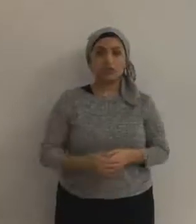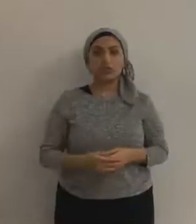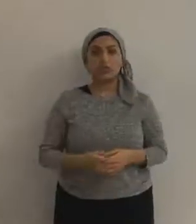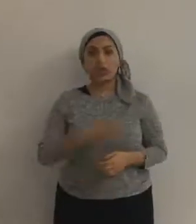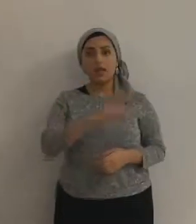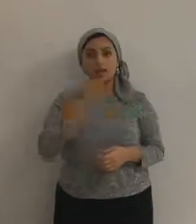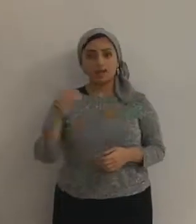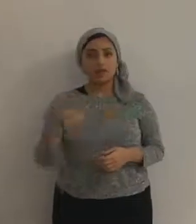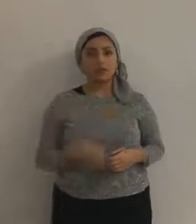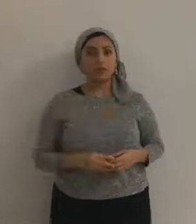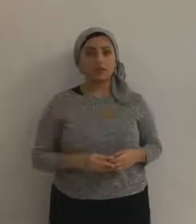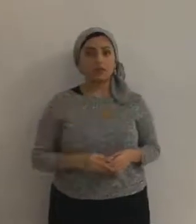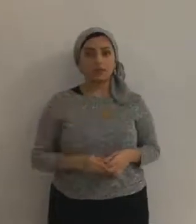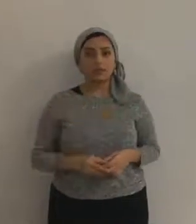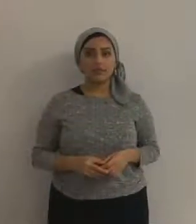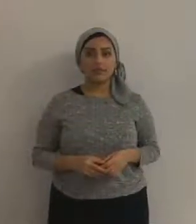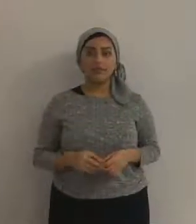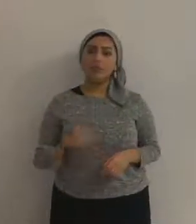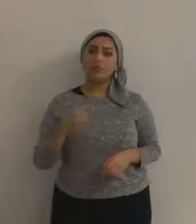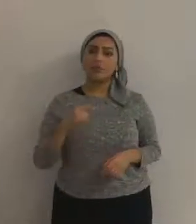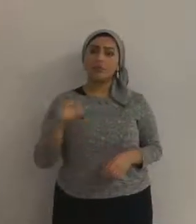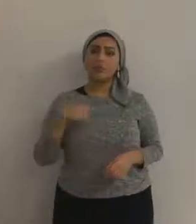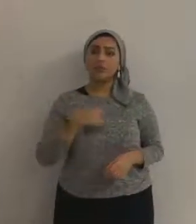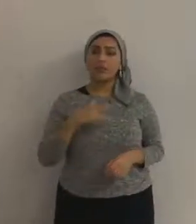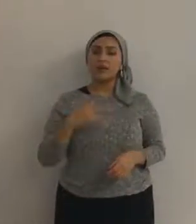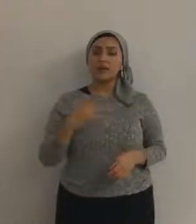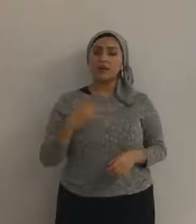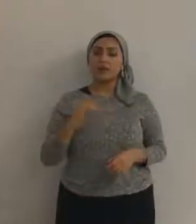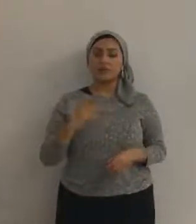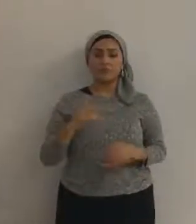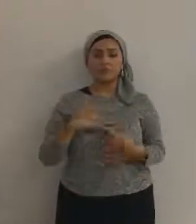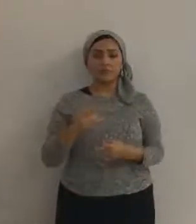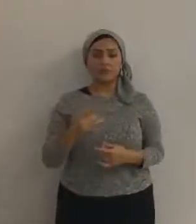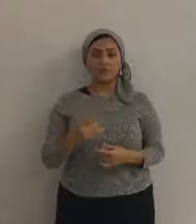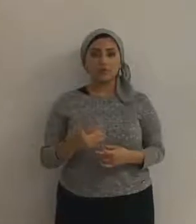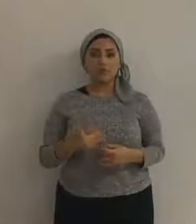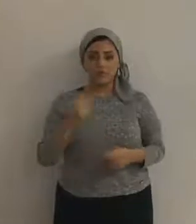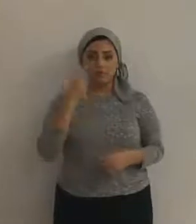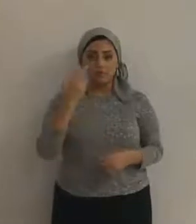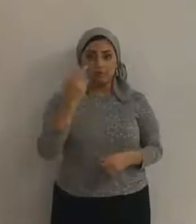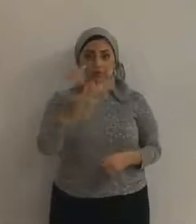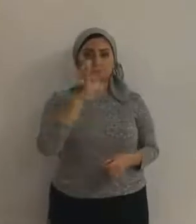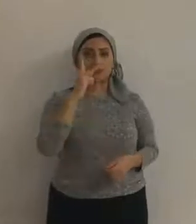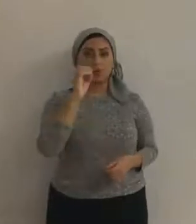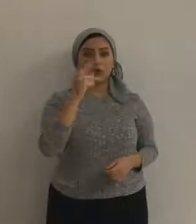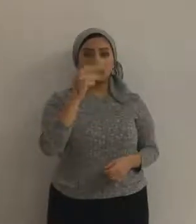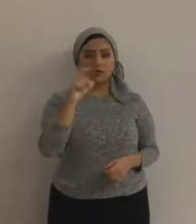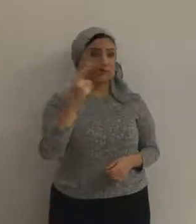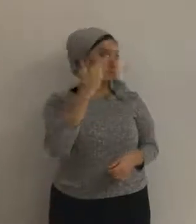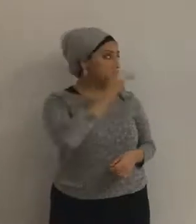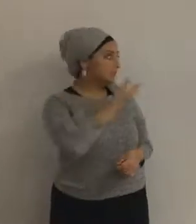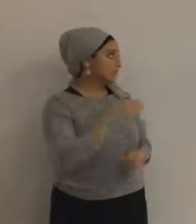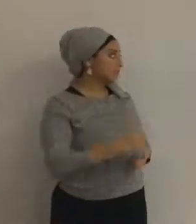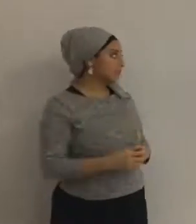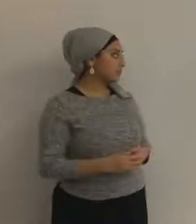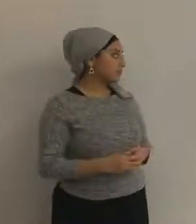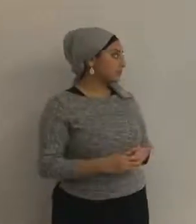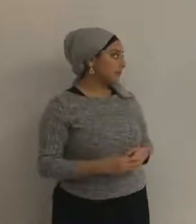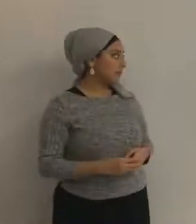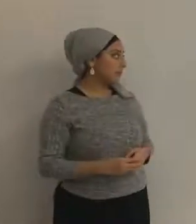bueno, pues eso nos llama la atención. Aquí ustedes ven al fondo el cóctel. Y aquí el muro lateral del